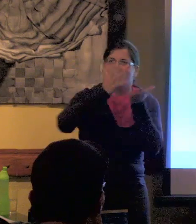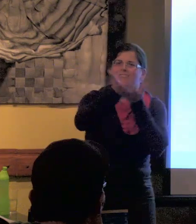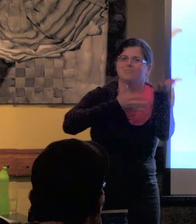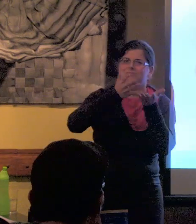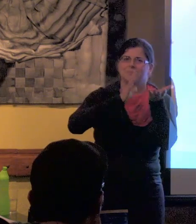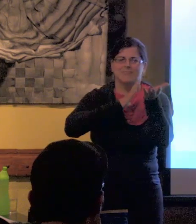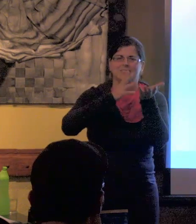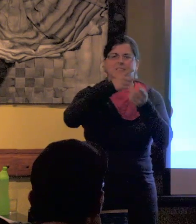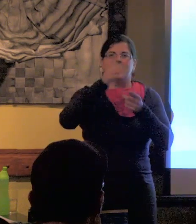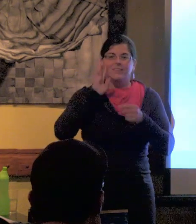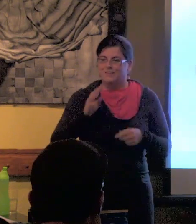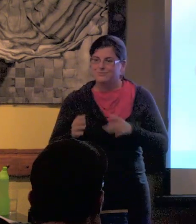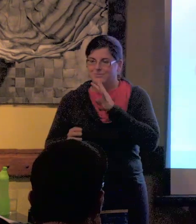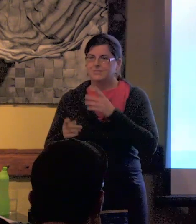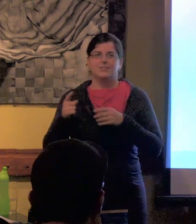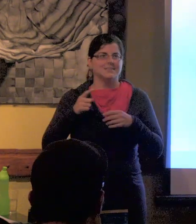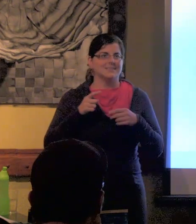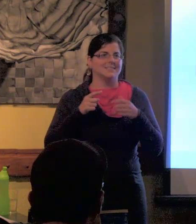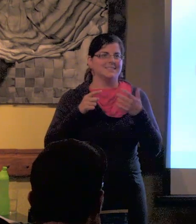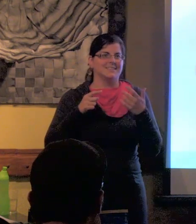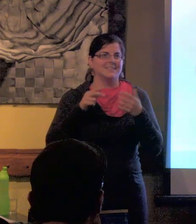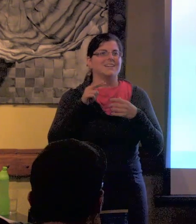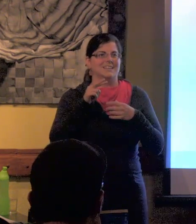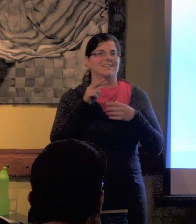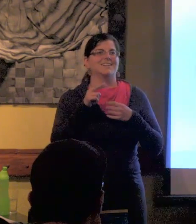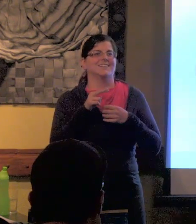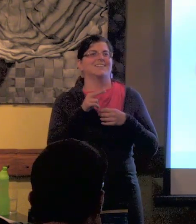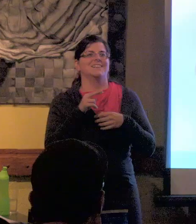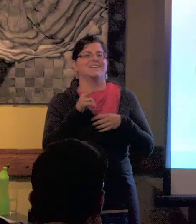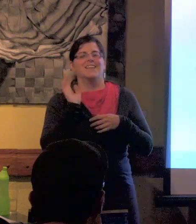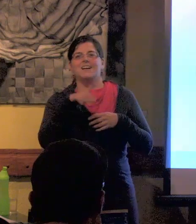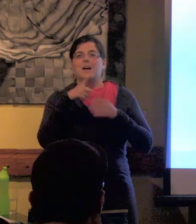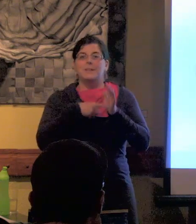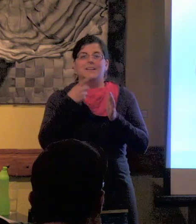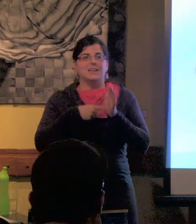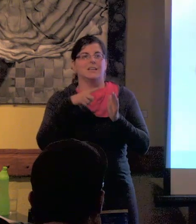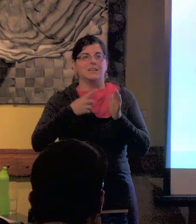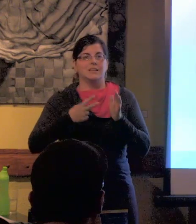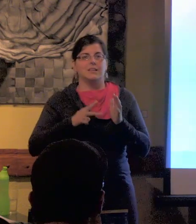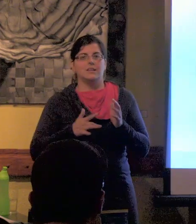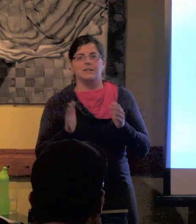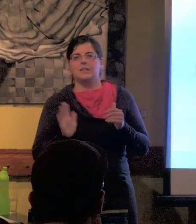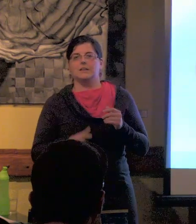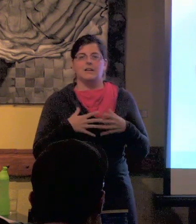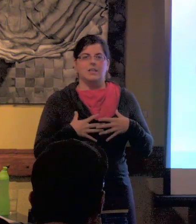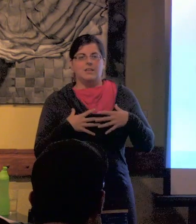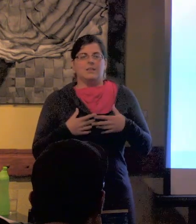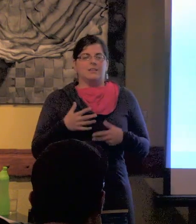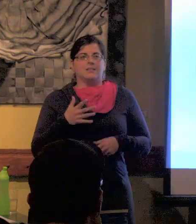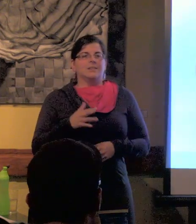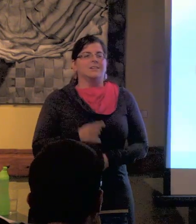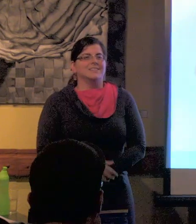bien, les entendants avec les sourds essayent de communiquer entre nous. Des fois, ben, on regarde la journée, ah non, non, on va être obligé de